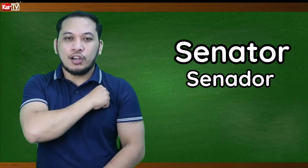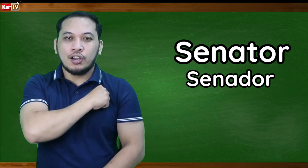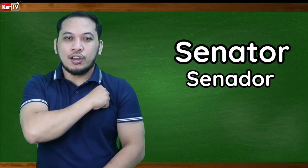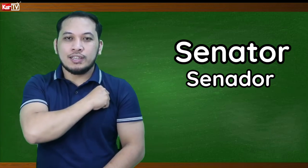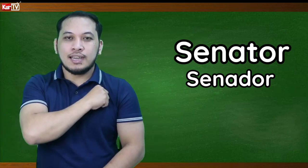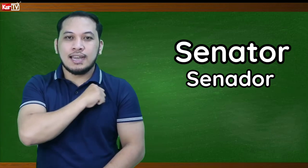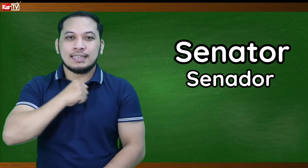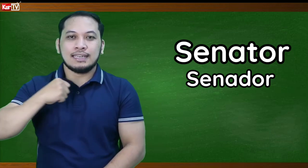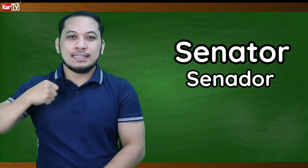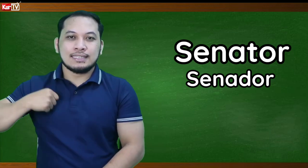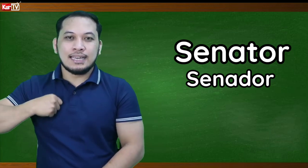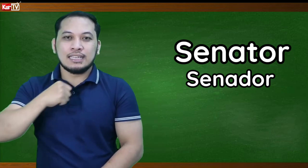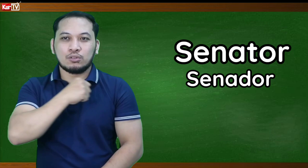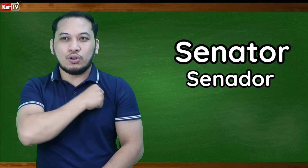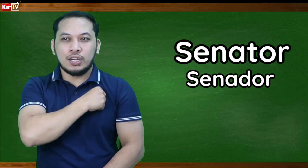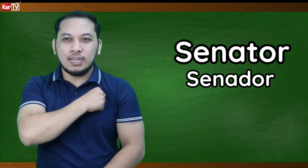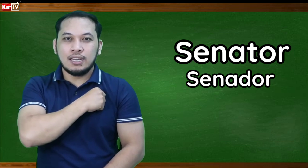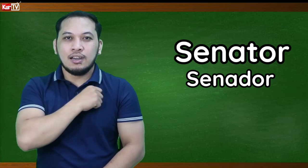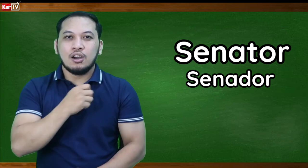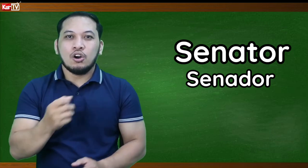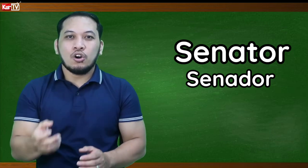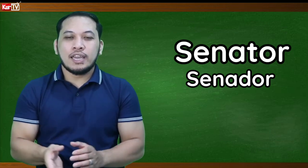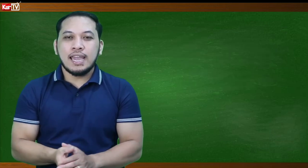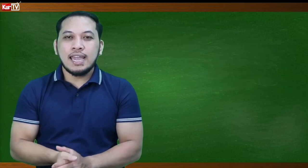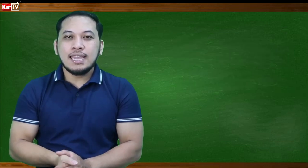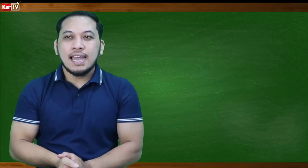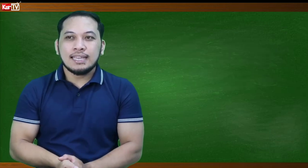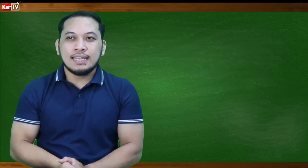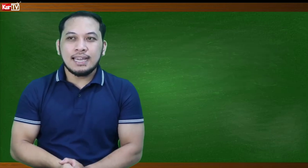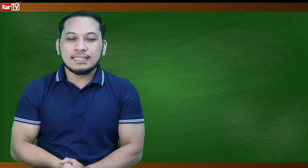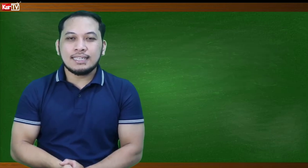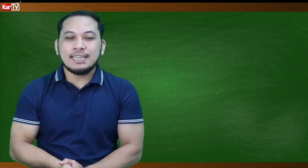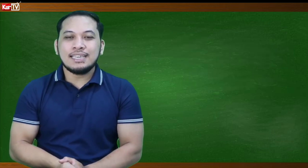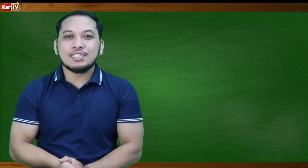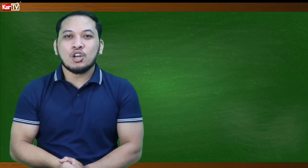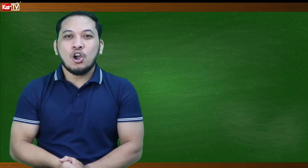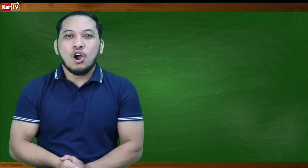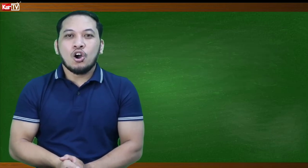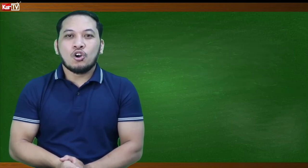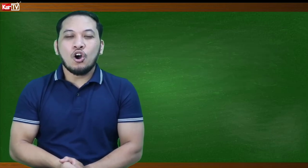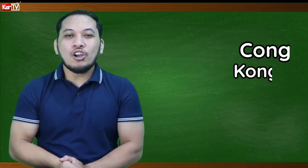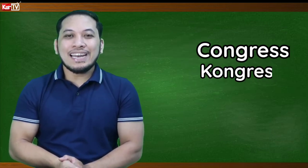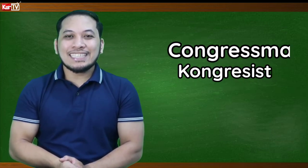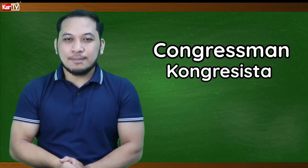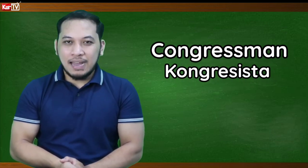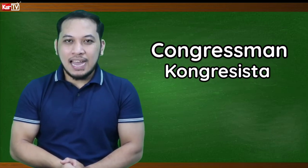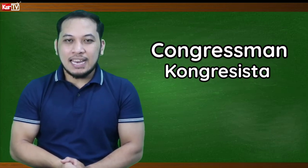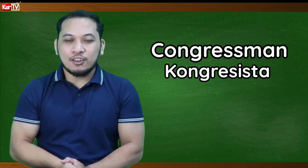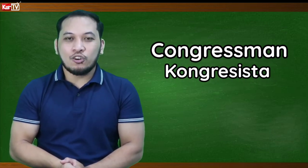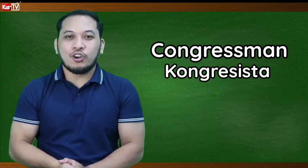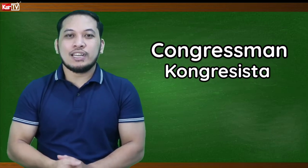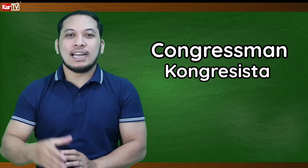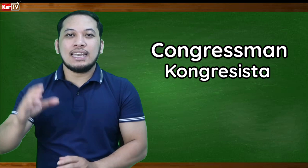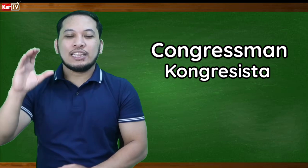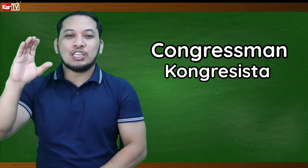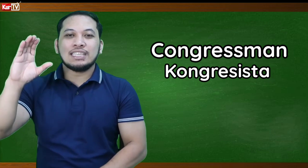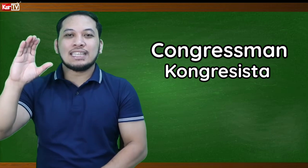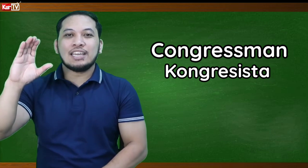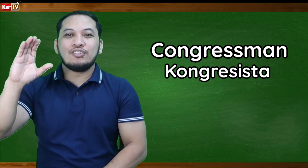Ayan, Senator. Okay. Next is Congressman. Or, naka letter C tayo.